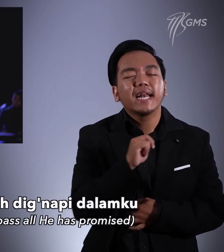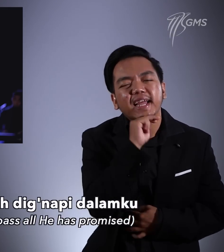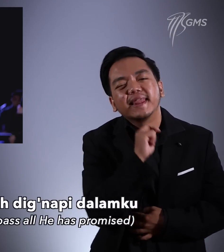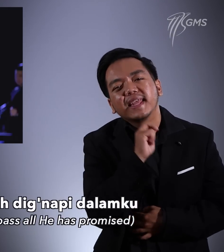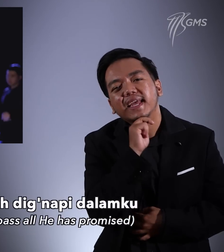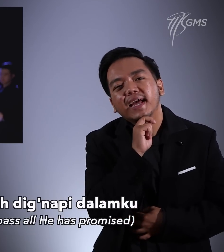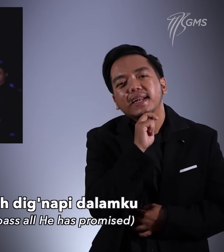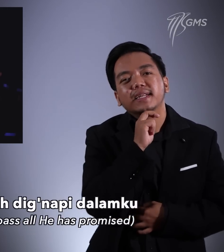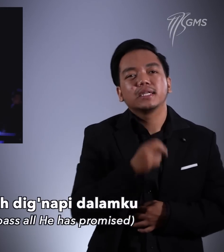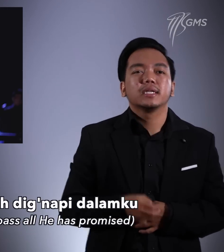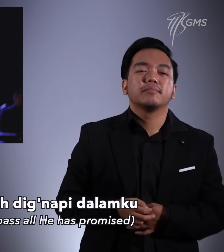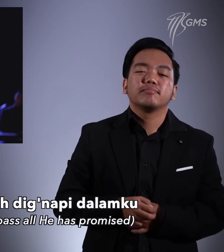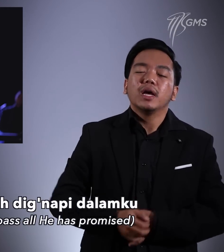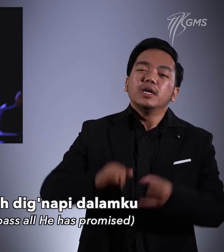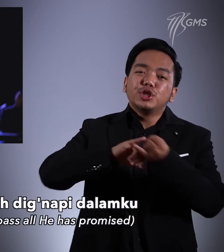nantikan